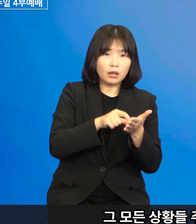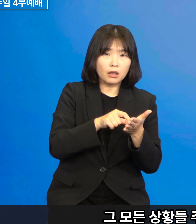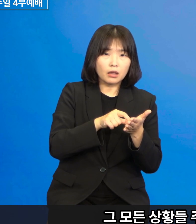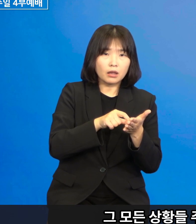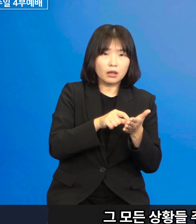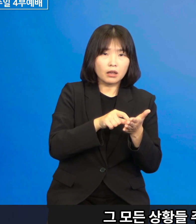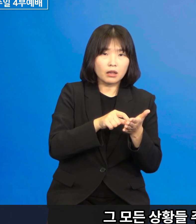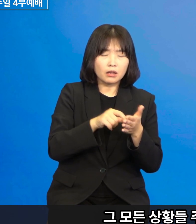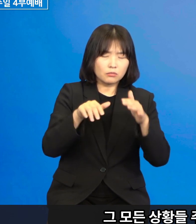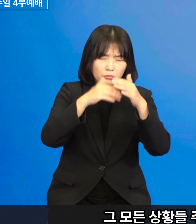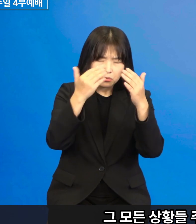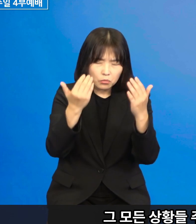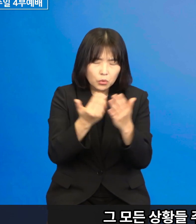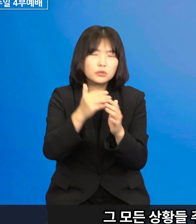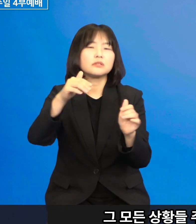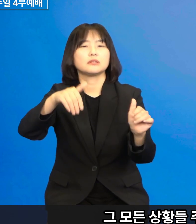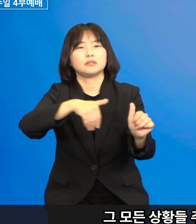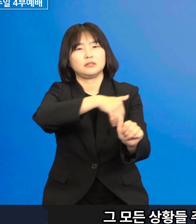그 모든 상황들,